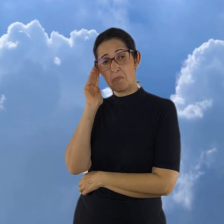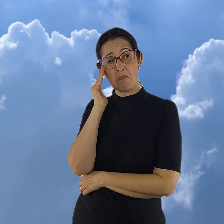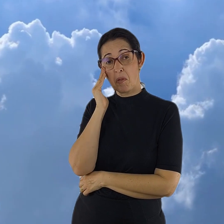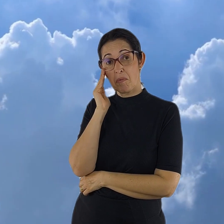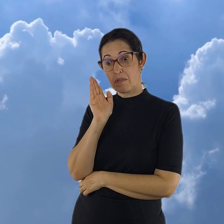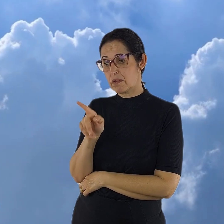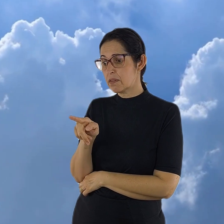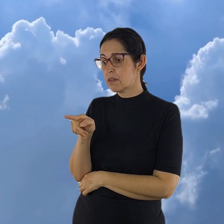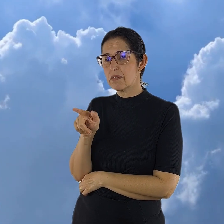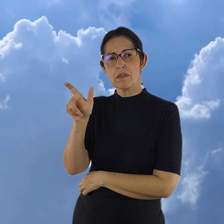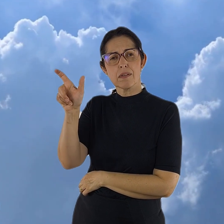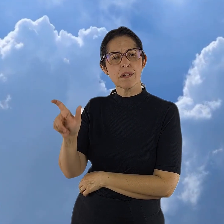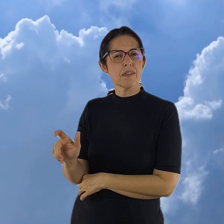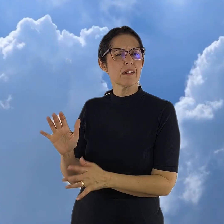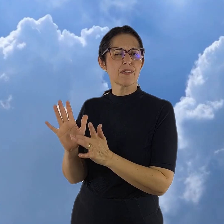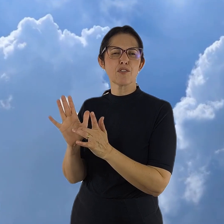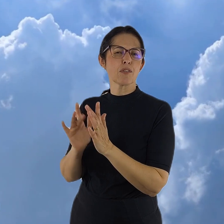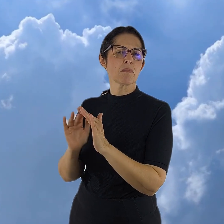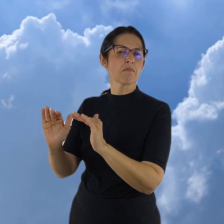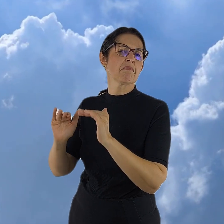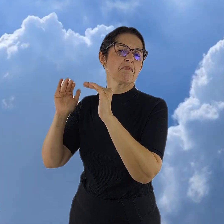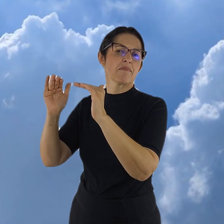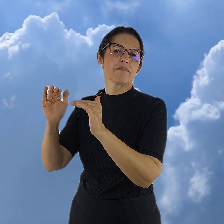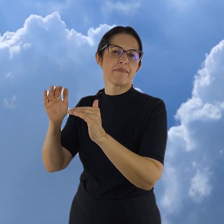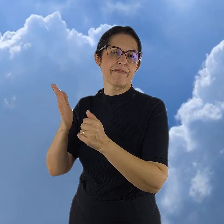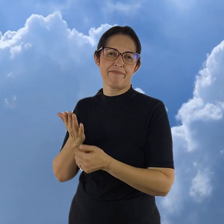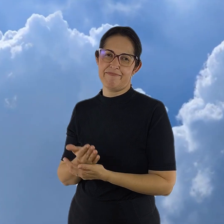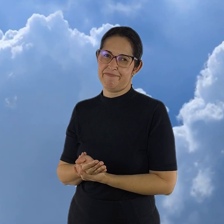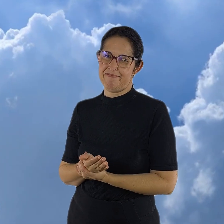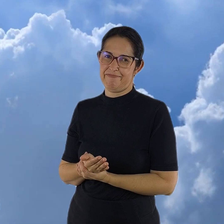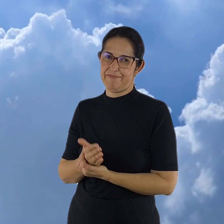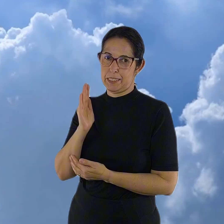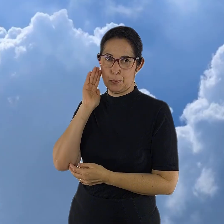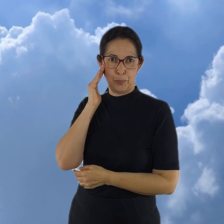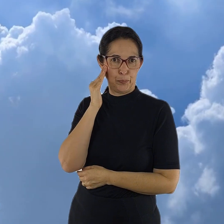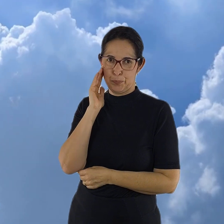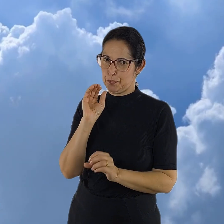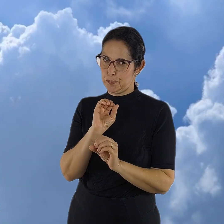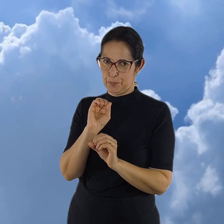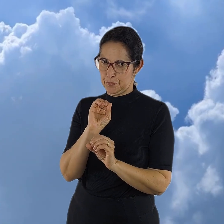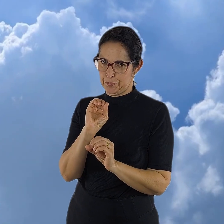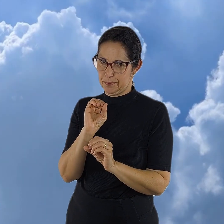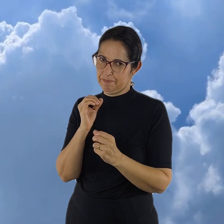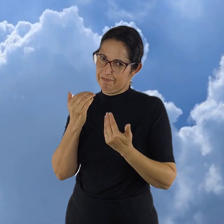não tinha ainda entendido quem estava na frente dele.